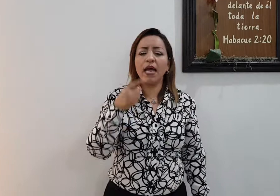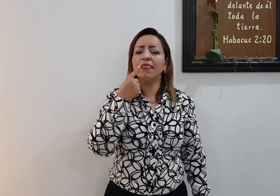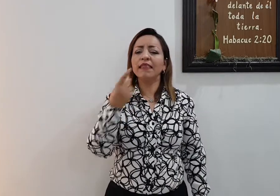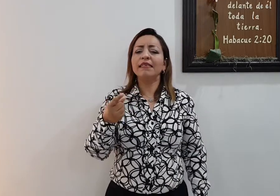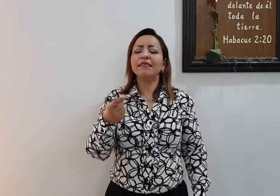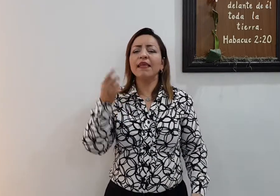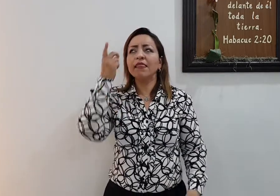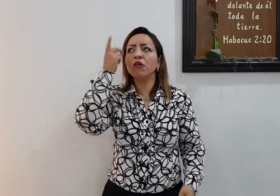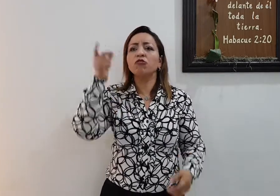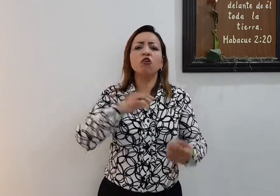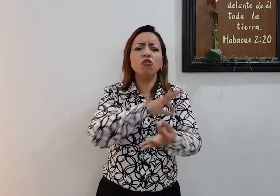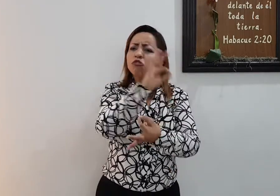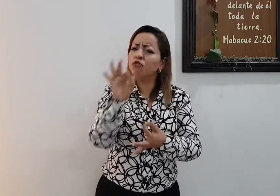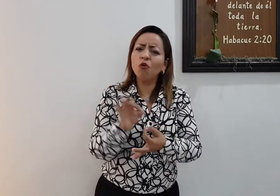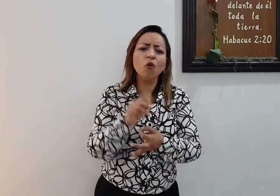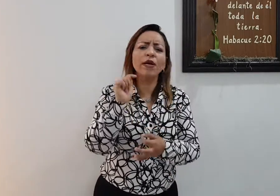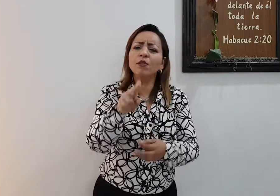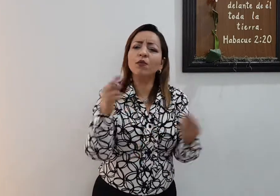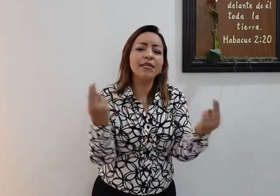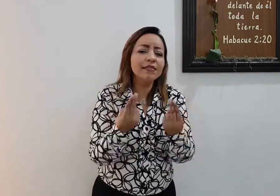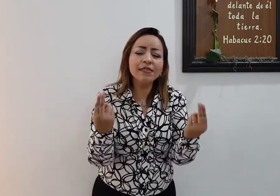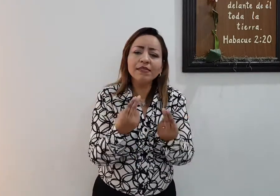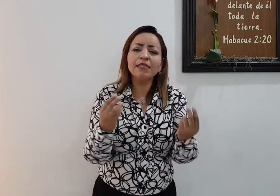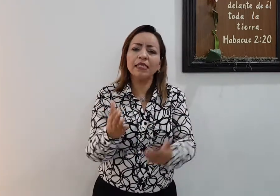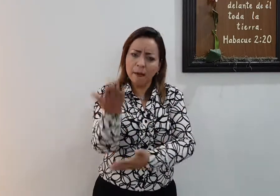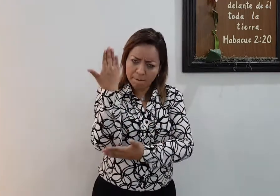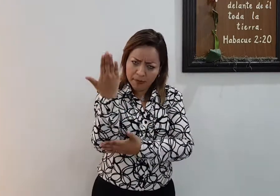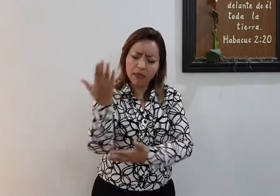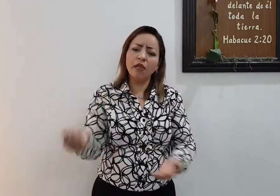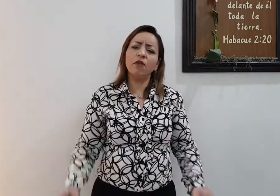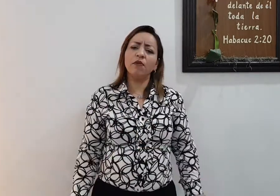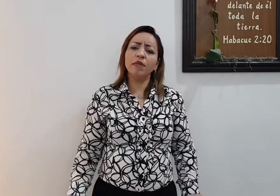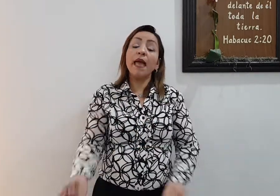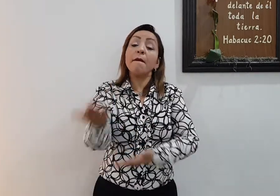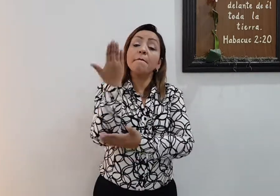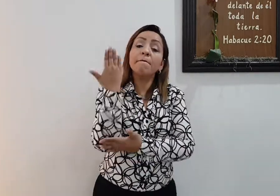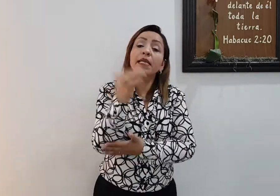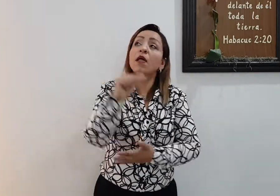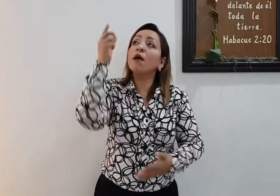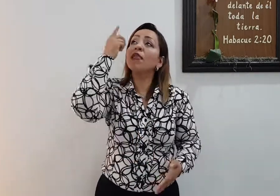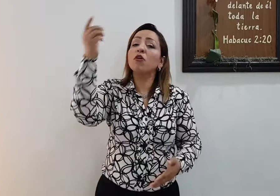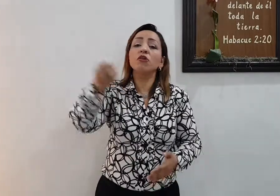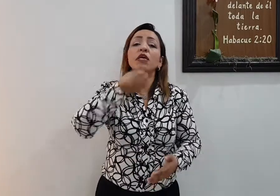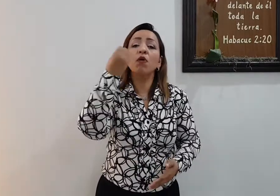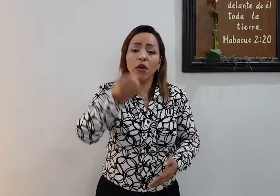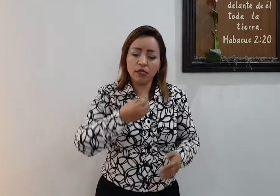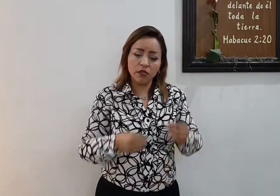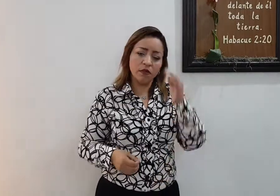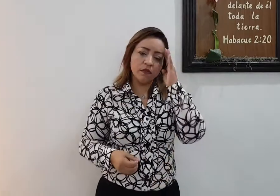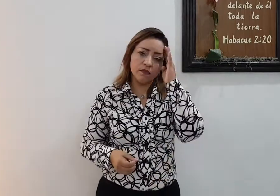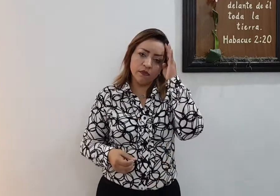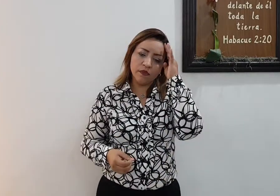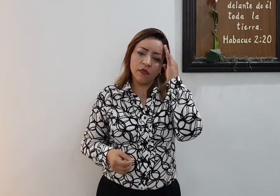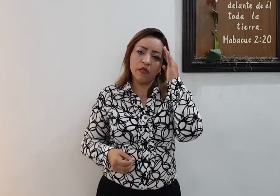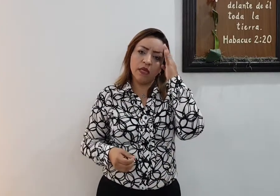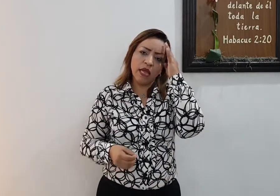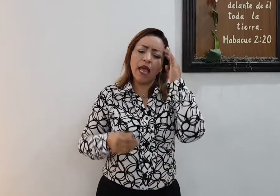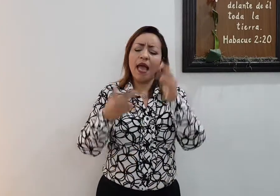tierra, pídemelo. Porque he aquí yo estoy contigo todos los días y hasta el fin del mundo. Dios nunca se